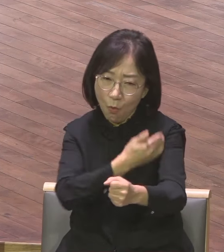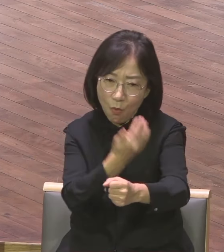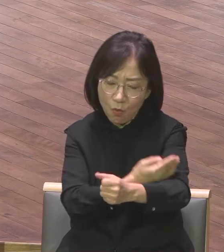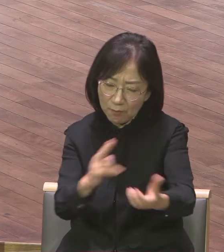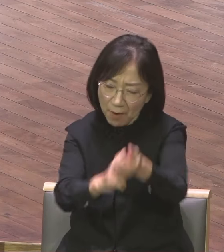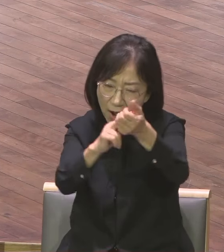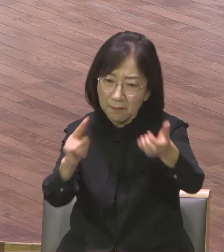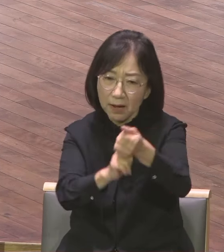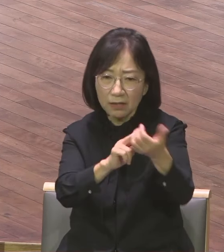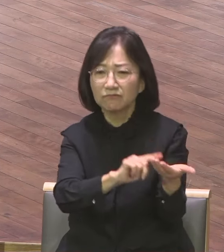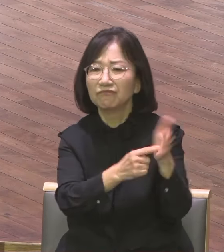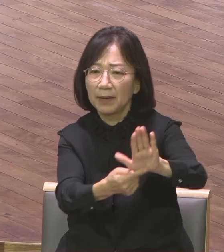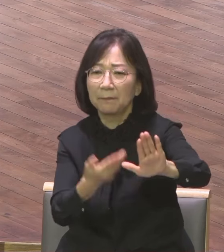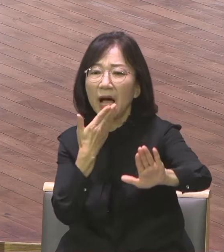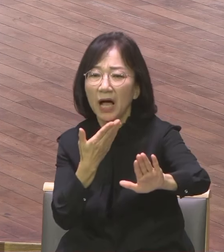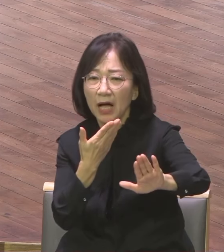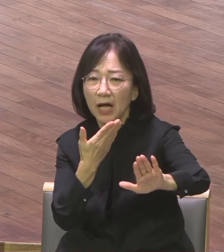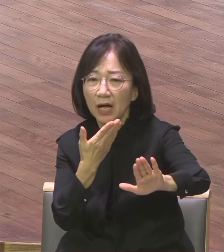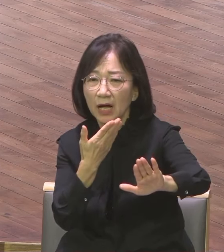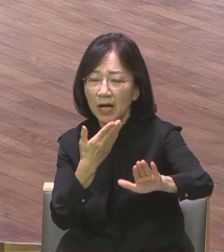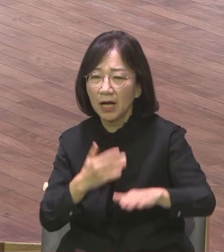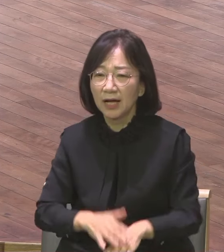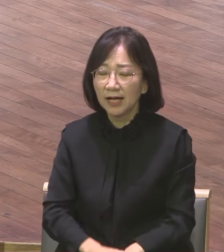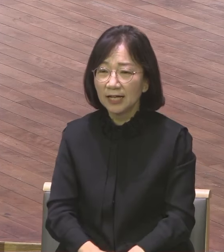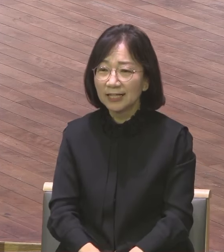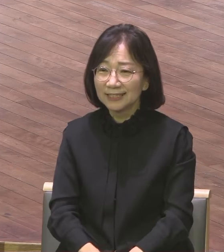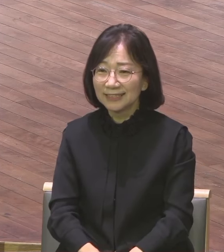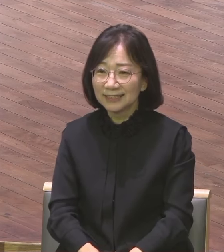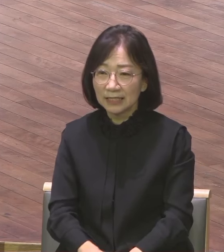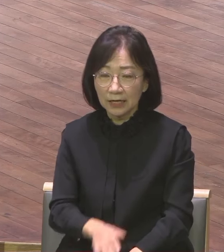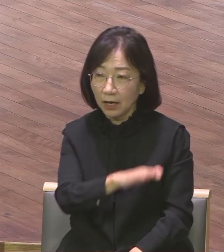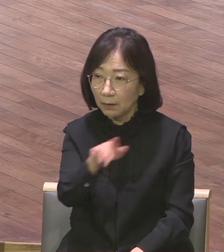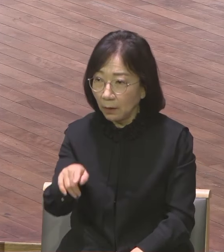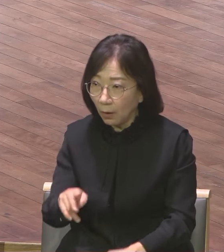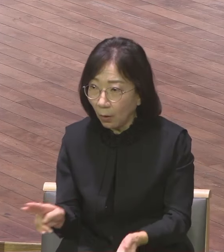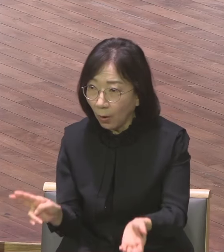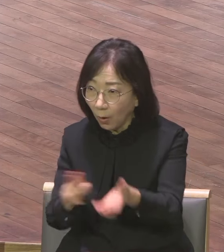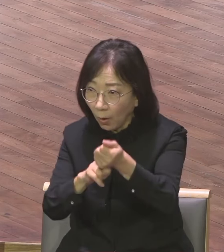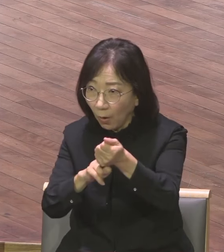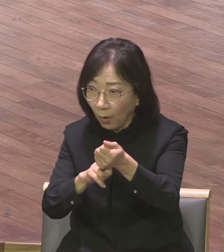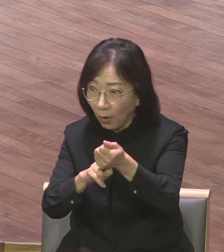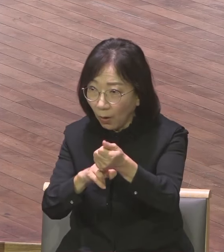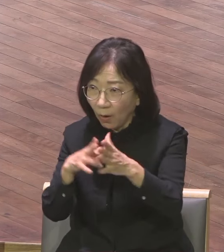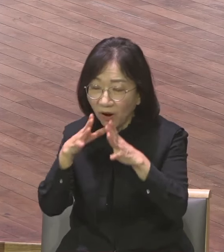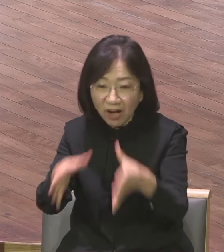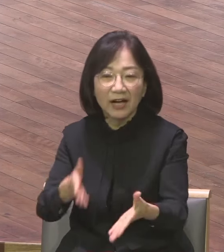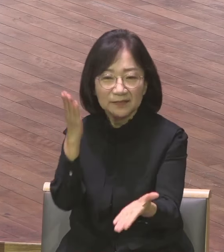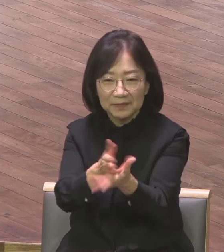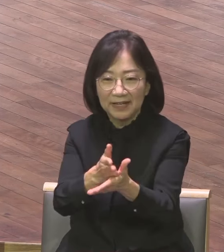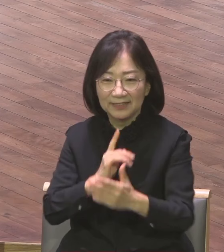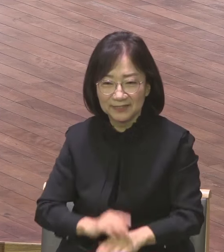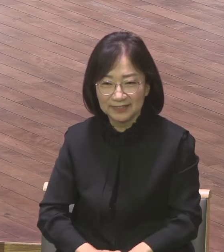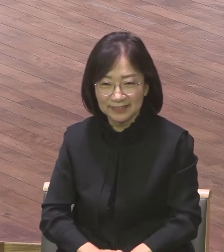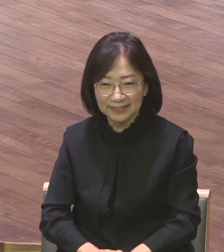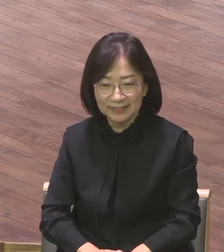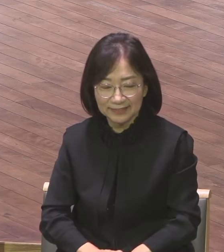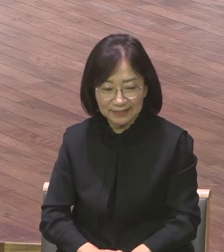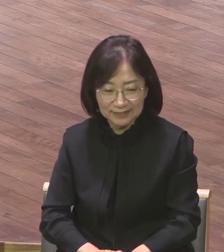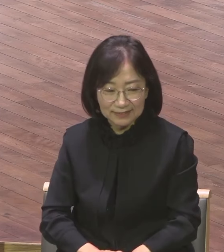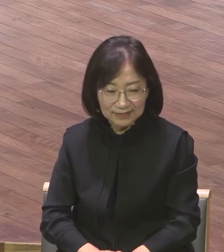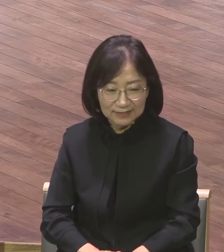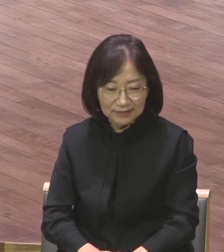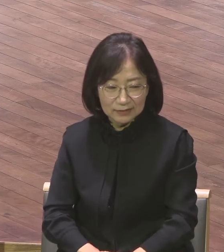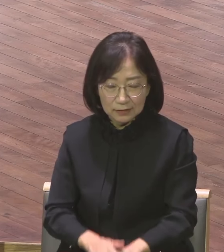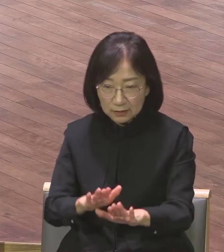거예요. 능력도 행해요. 그게 혹 하지 말란 얘기예요. 사도 요한은 이런 현실 속에서